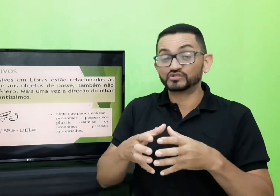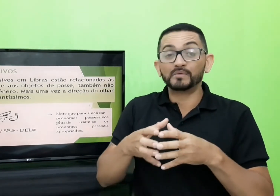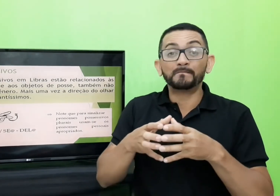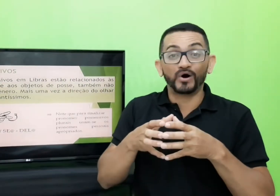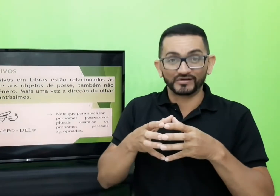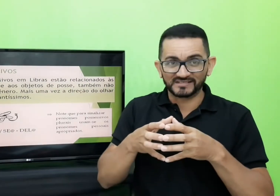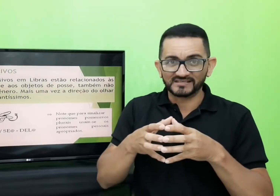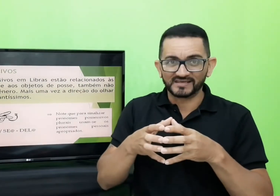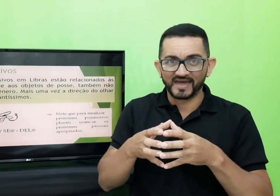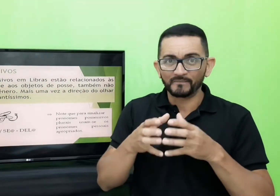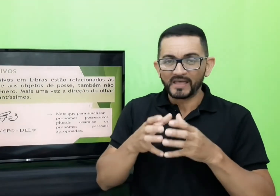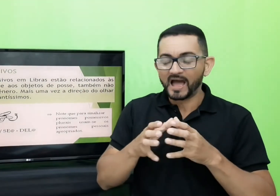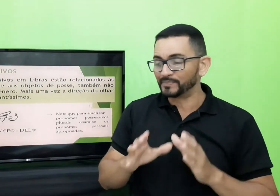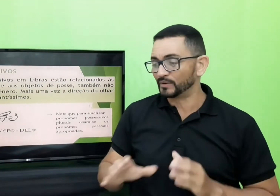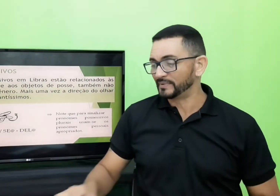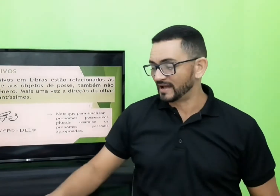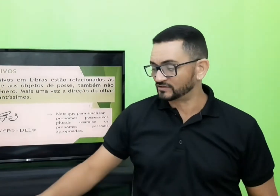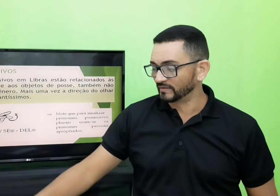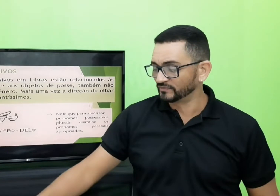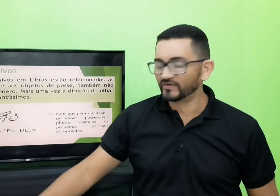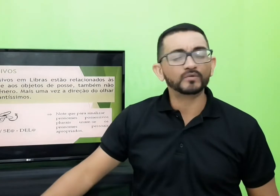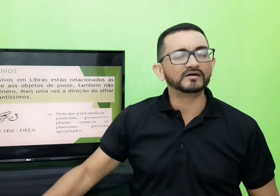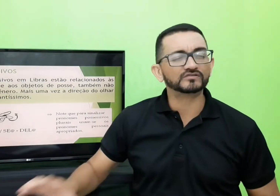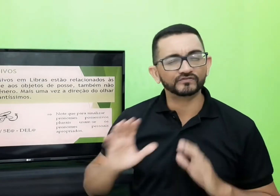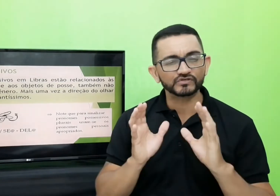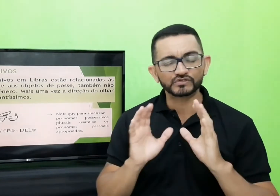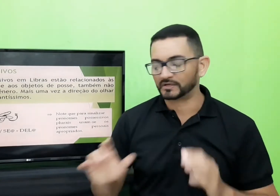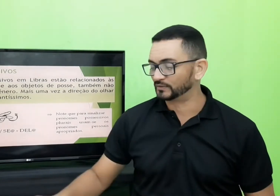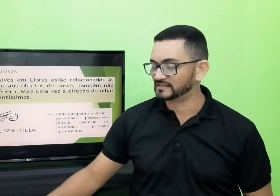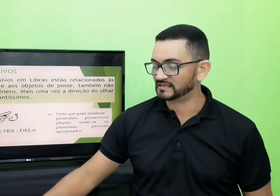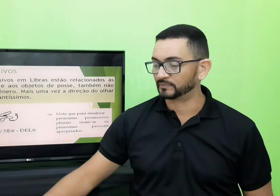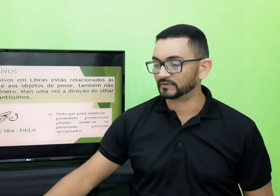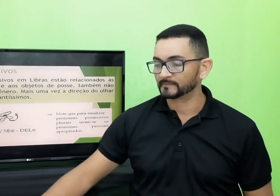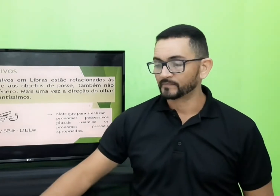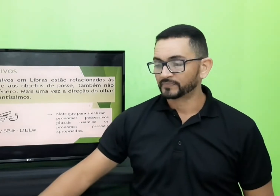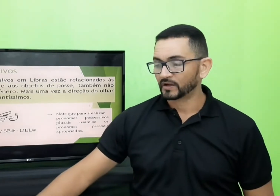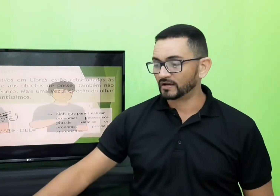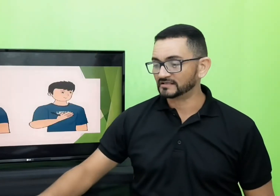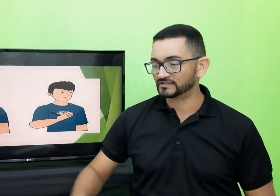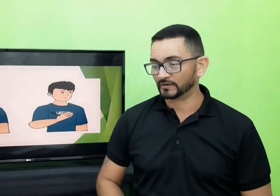de posse, certo? Apropriados. Vamos ver como é que isso funciona no exemplo. Olha só.